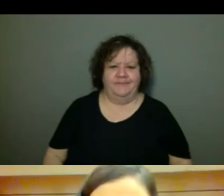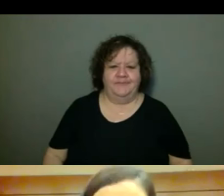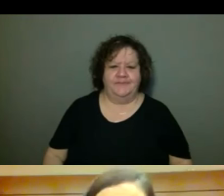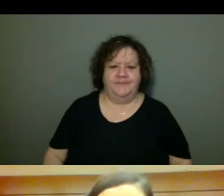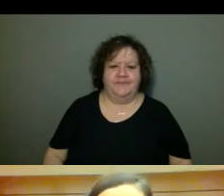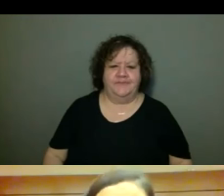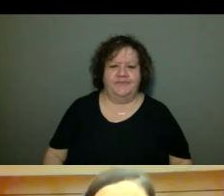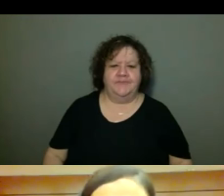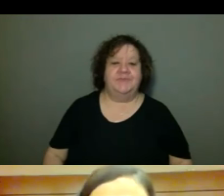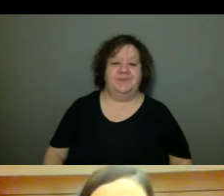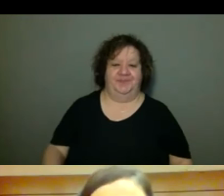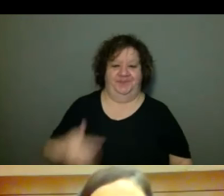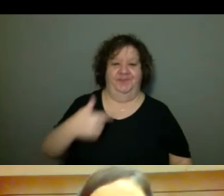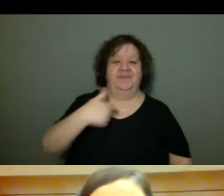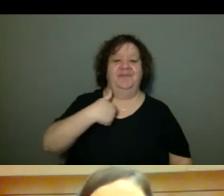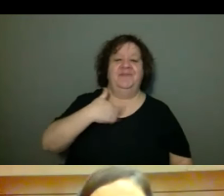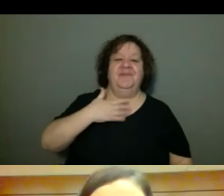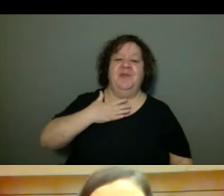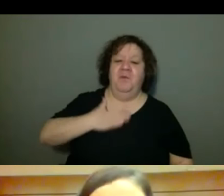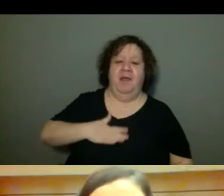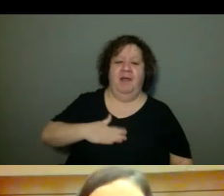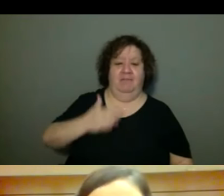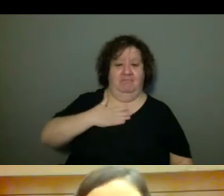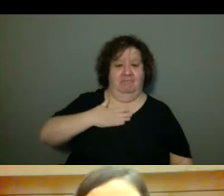Hãy subscribe bỏ video hấp